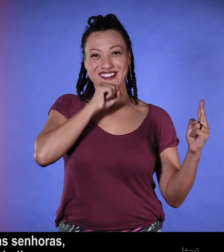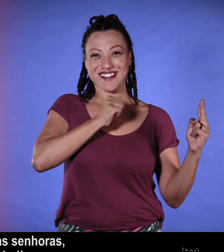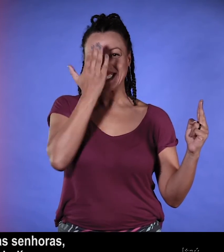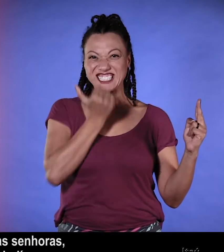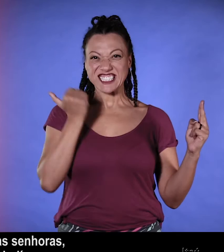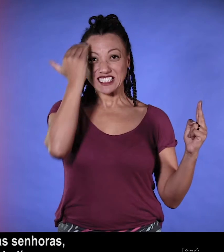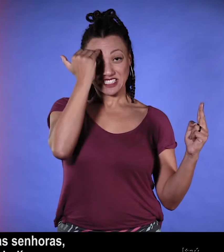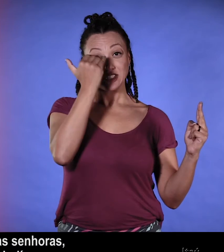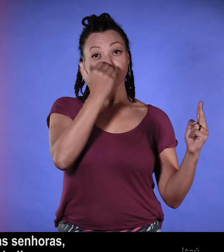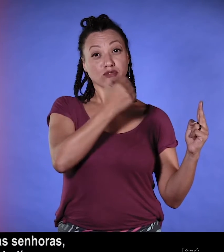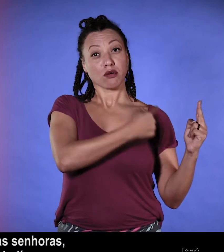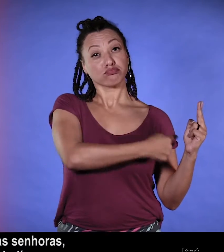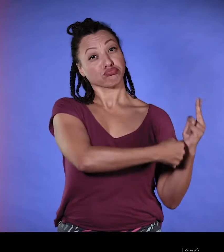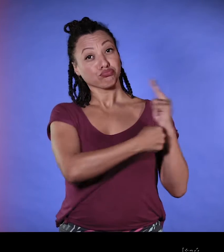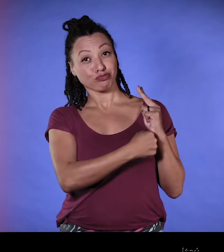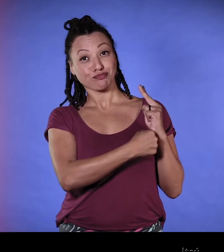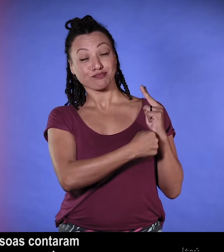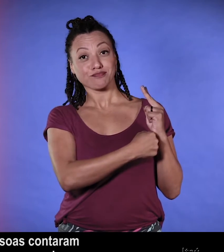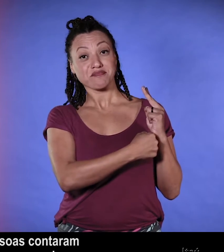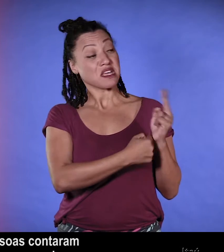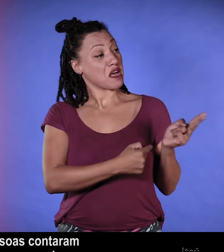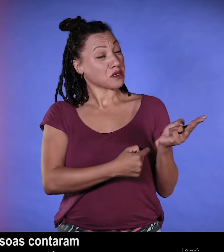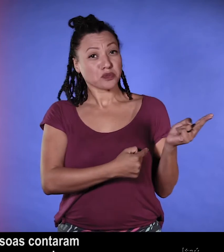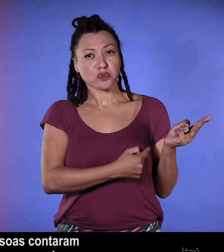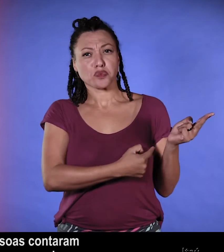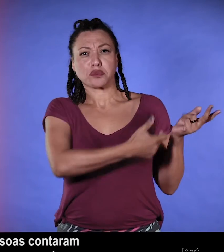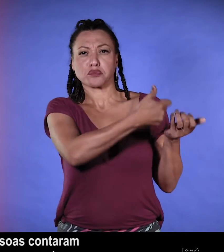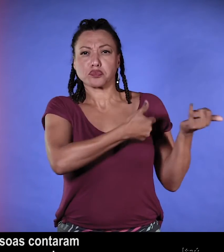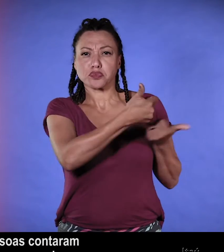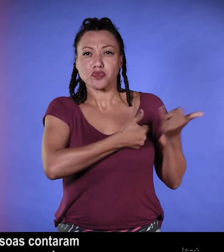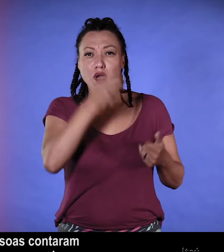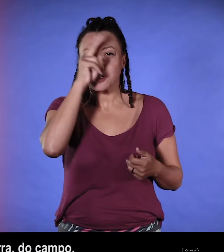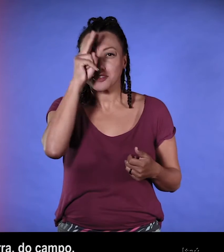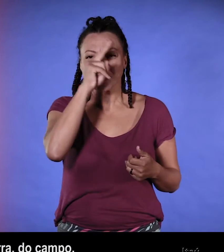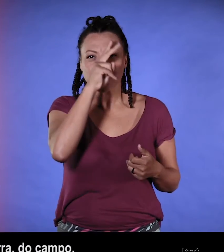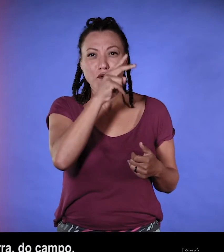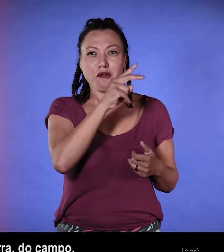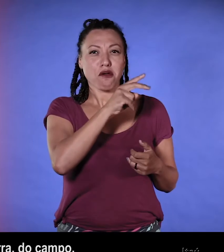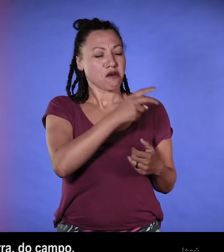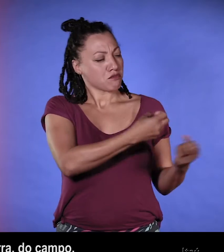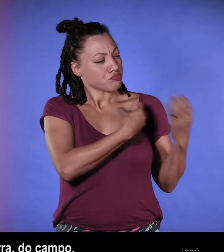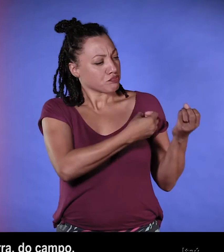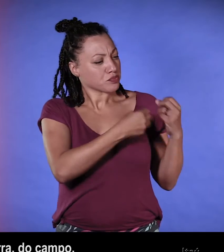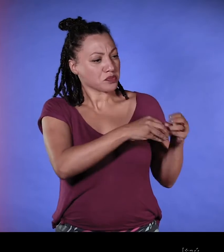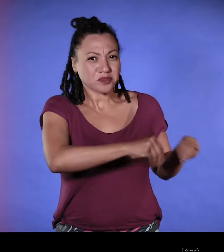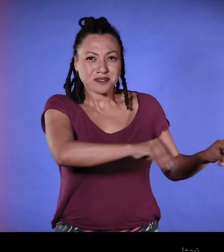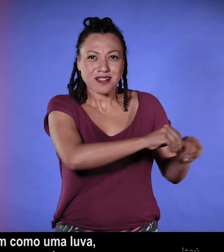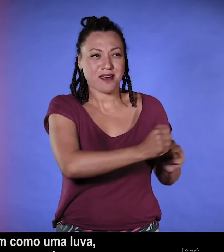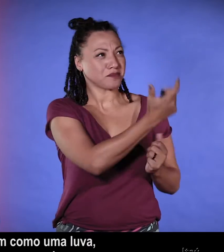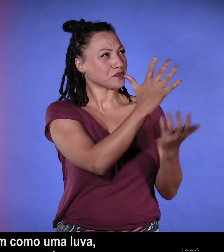que eram duas senhoras, duas velhas que eram índias. E essas duas pessoas contaram muitas histórias para mim, histórias da terra, histórias do